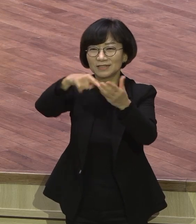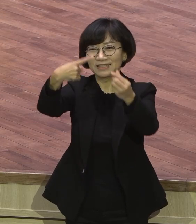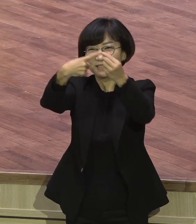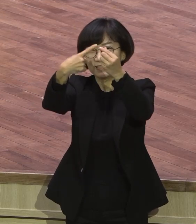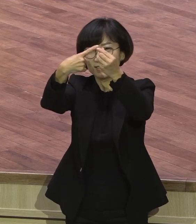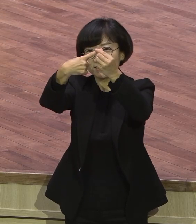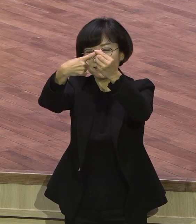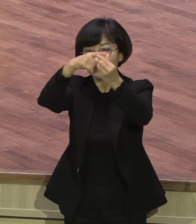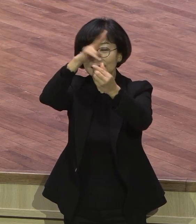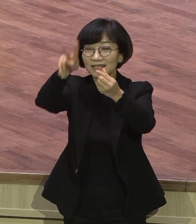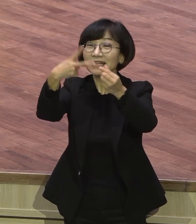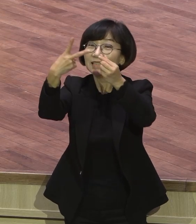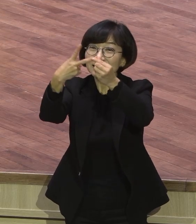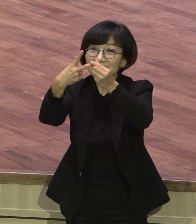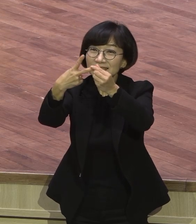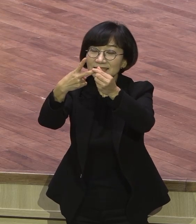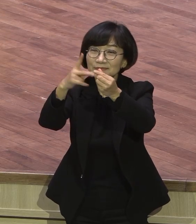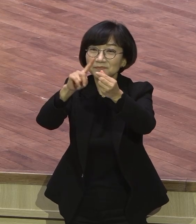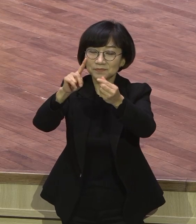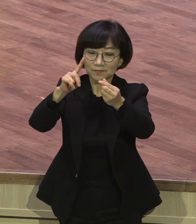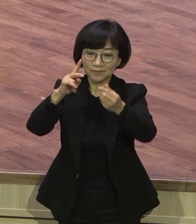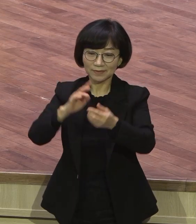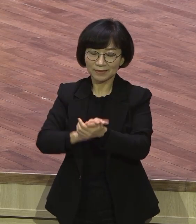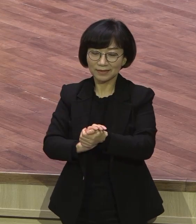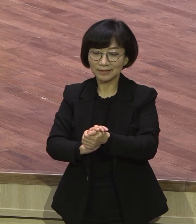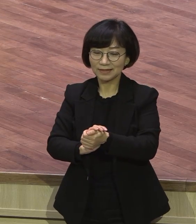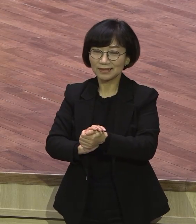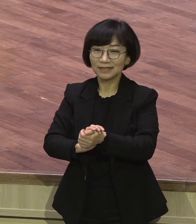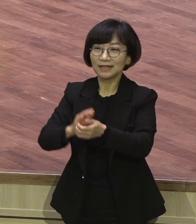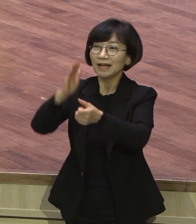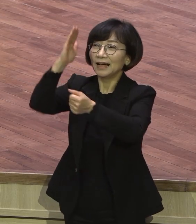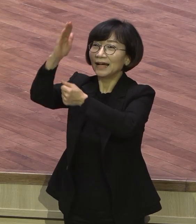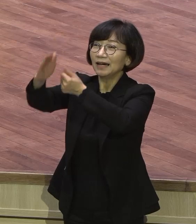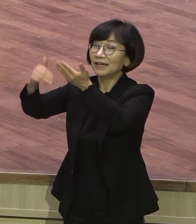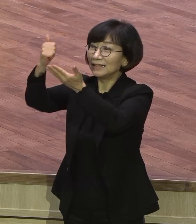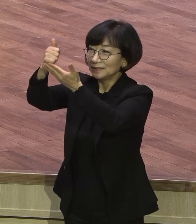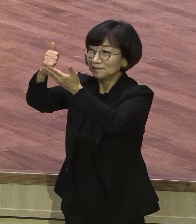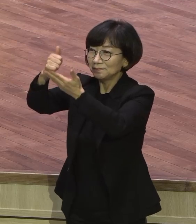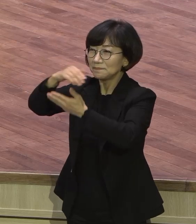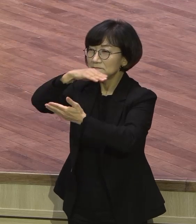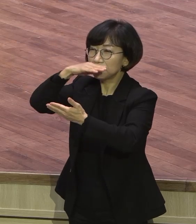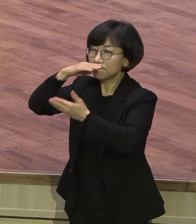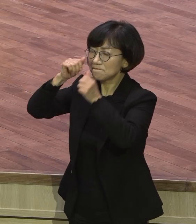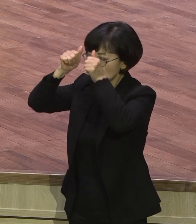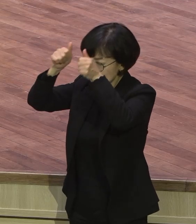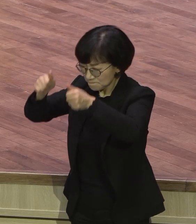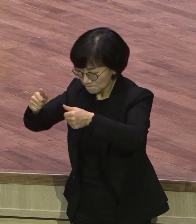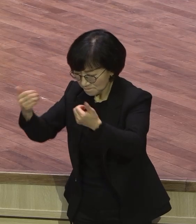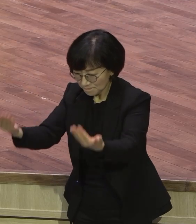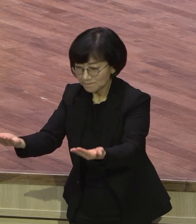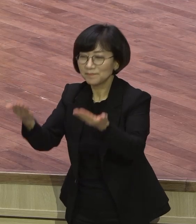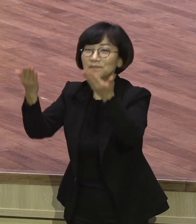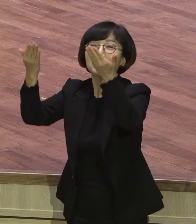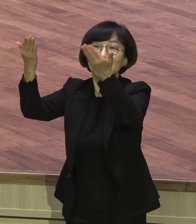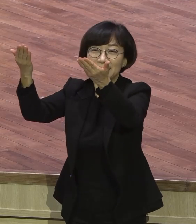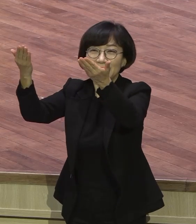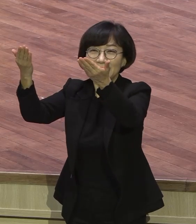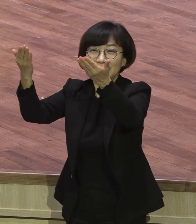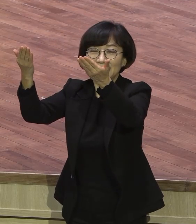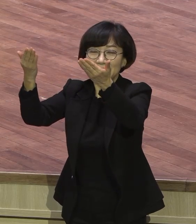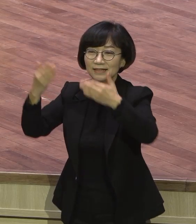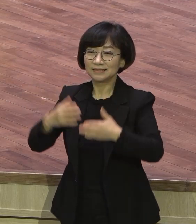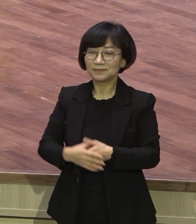일계명이 뭐냐? 하나님을 올바로 경비하는 것에 대해서 강조하고 있어요. 하나님을 경비하든